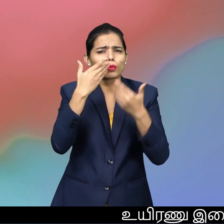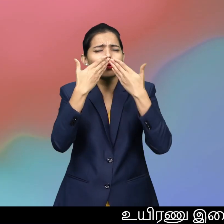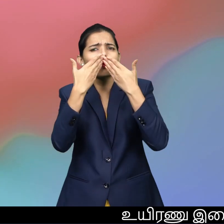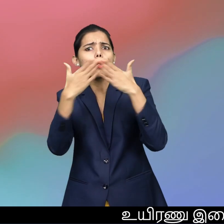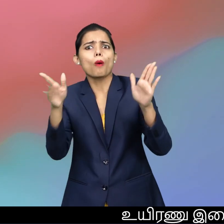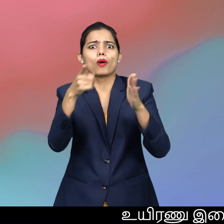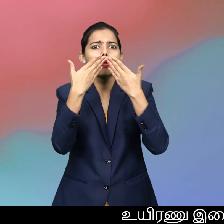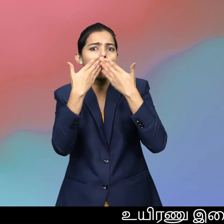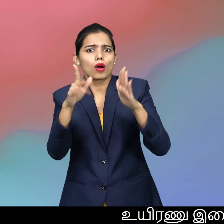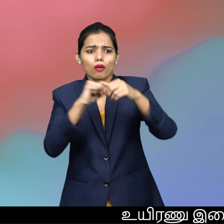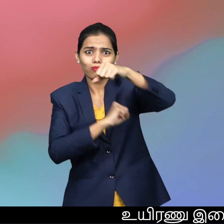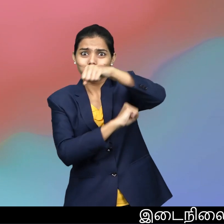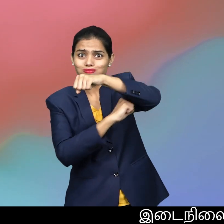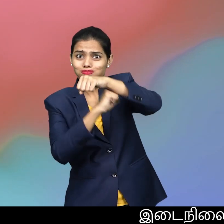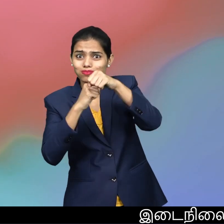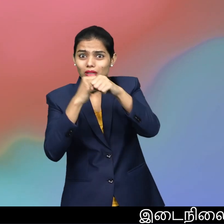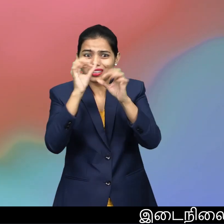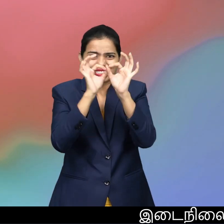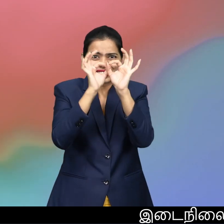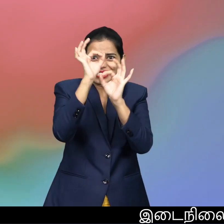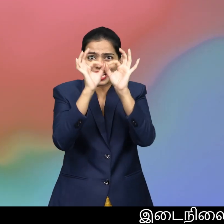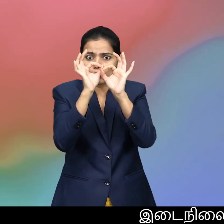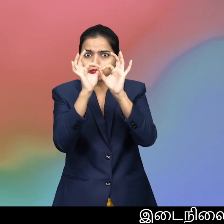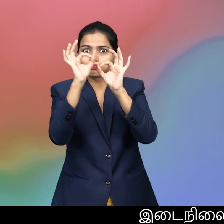உயிரணு இணைவு நுட்பத்துடன் இடைநிலை நிறப்புரிகளின்